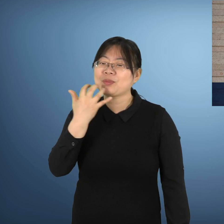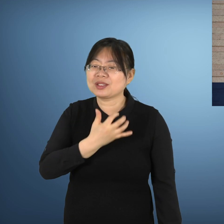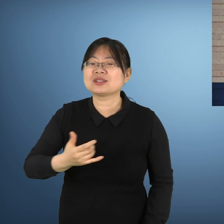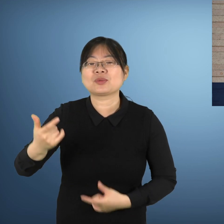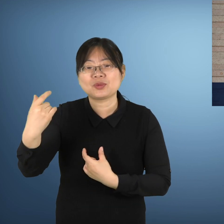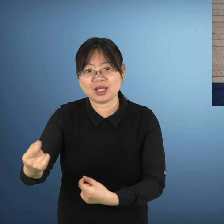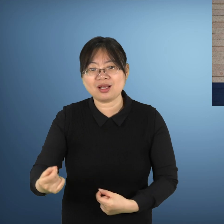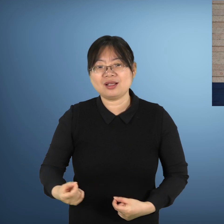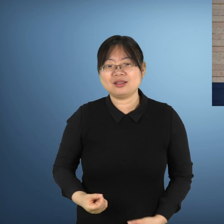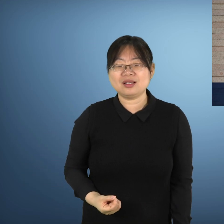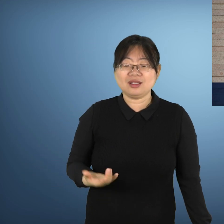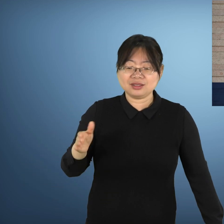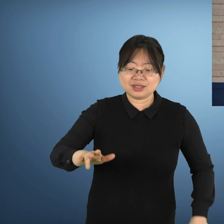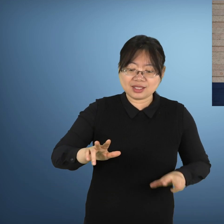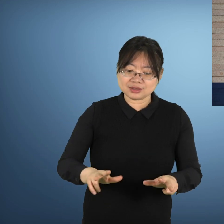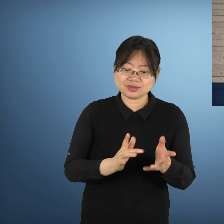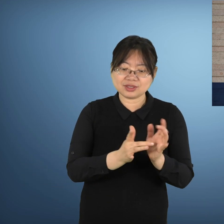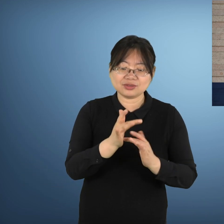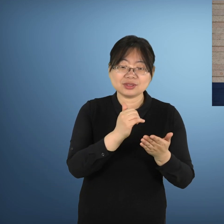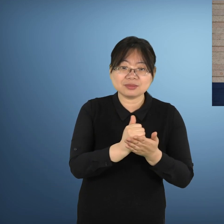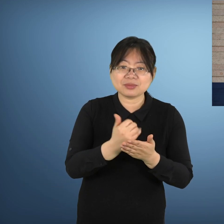예수님께서 그 베드로에게